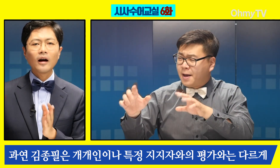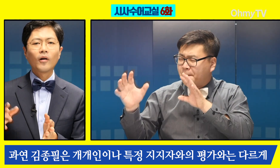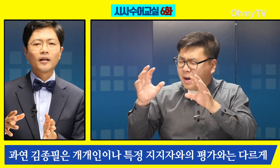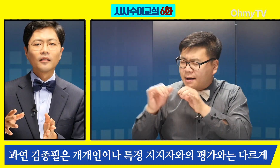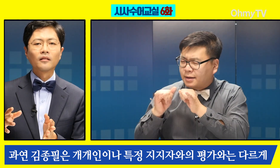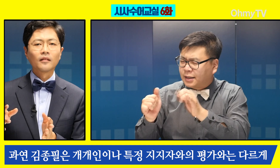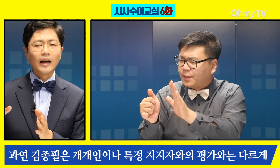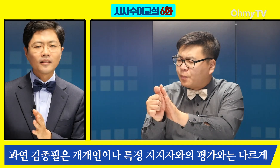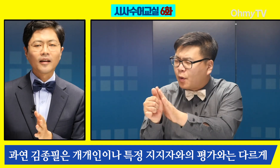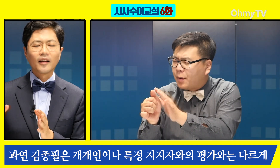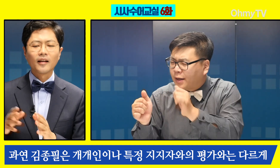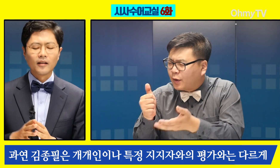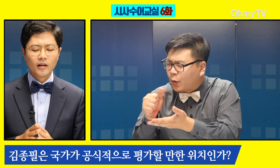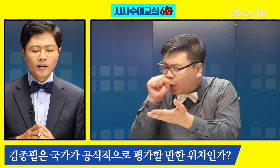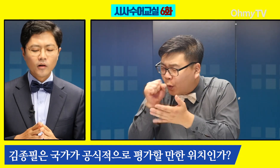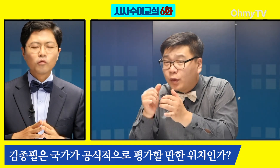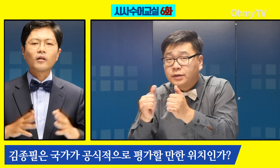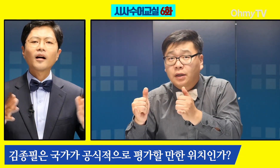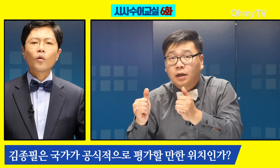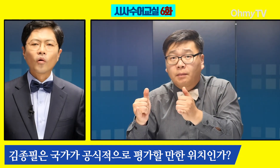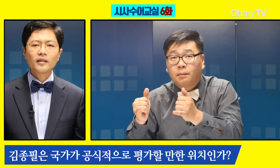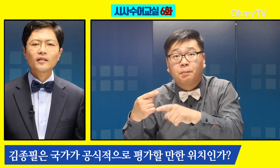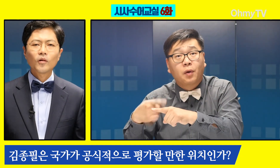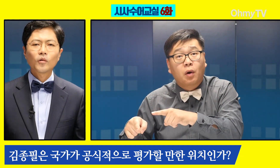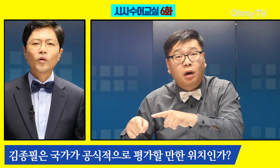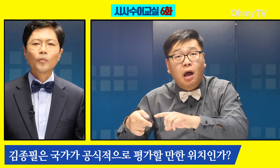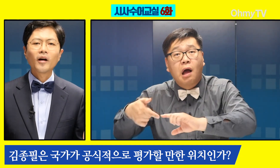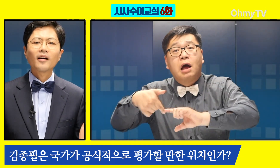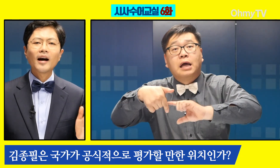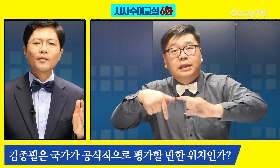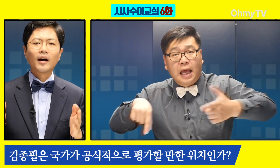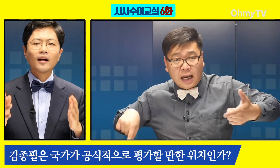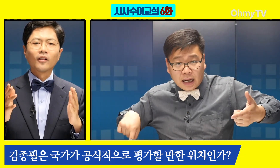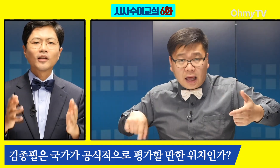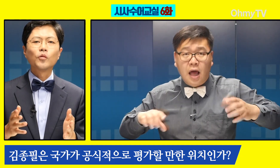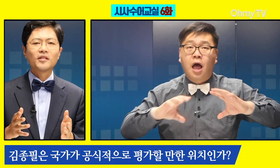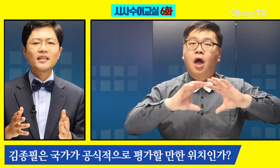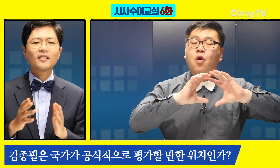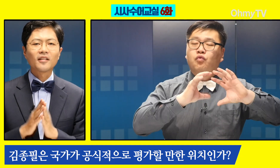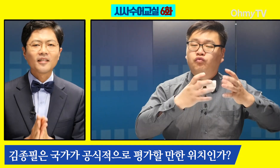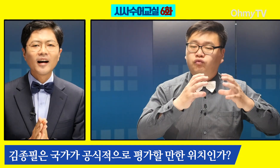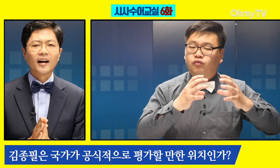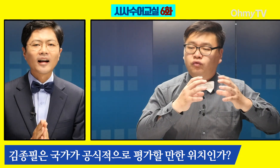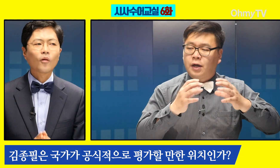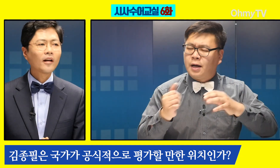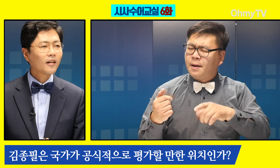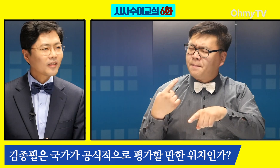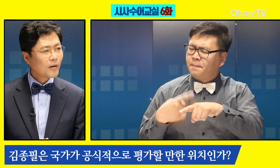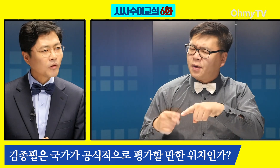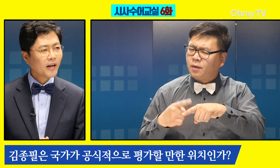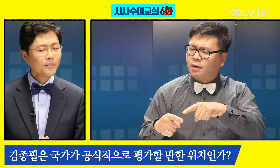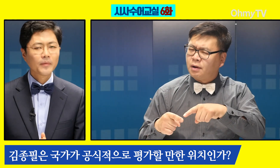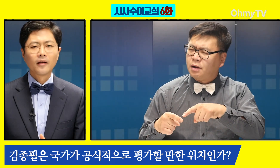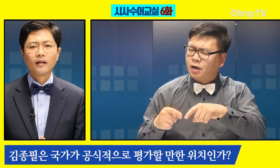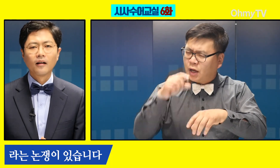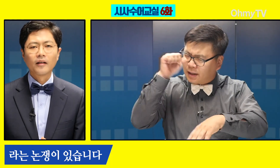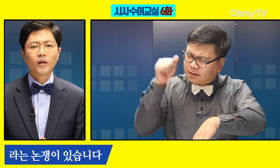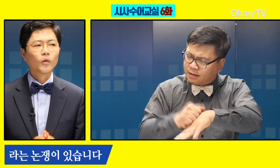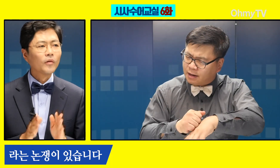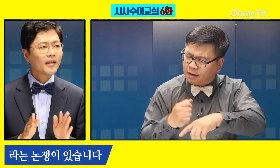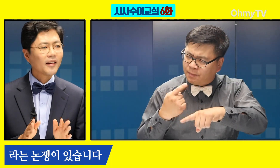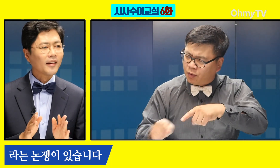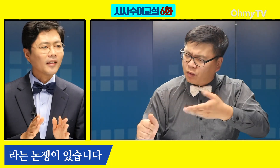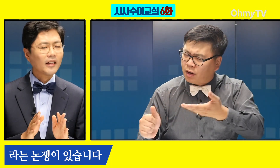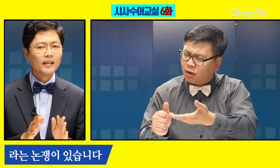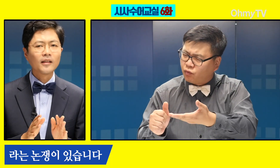분들의 평가와는 다르게 국가가 공식적으로 평가할 만한 어떤 위치인 것이냐라고 하는 것 때문에